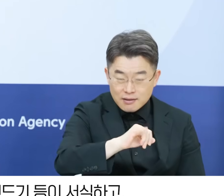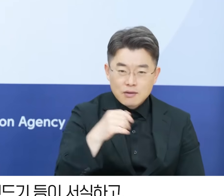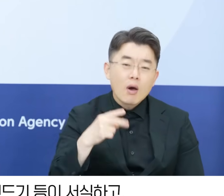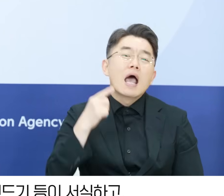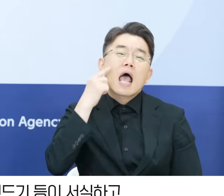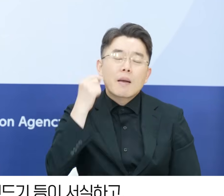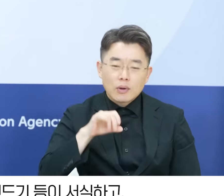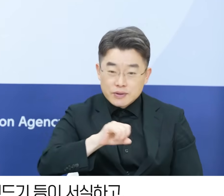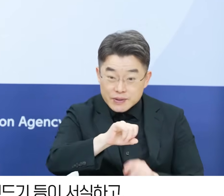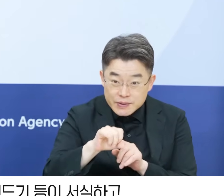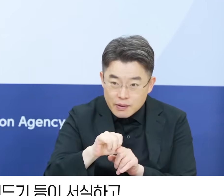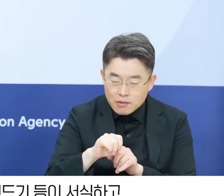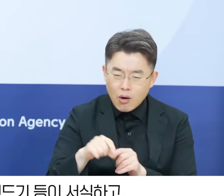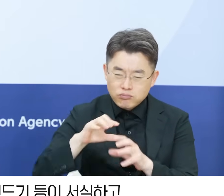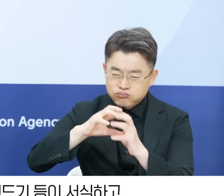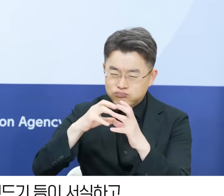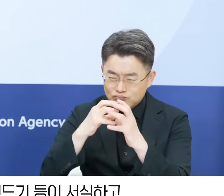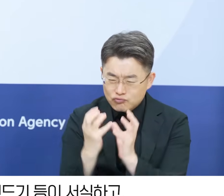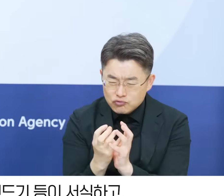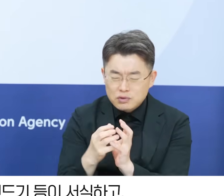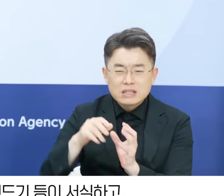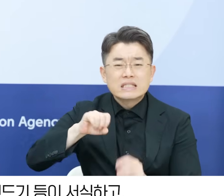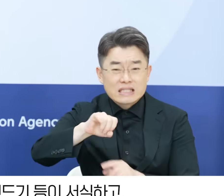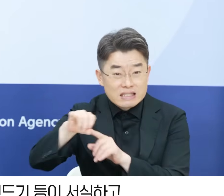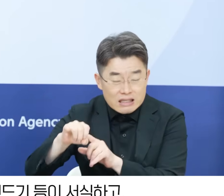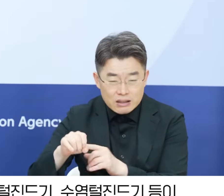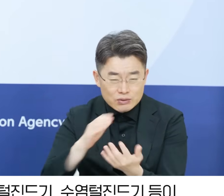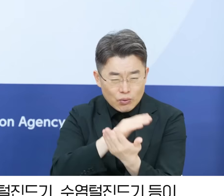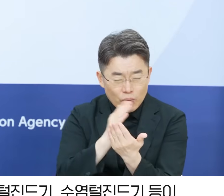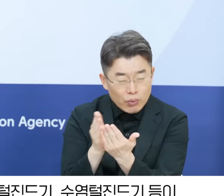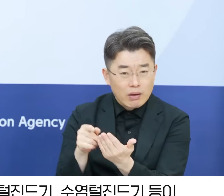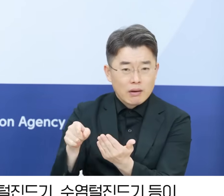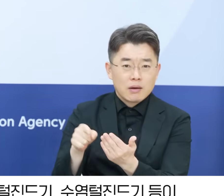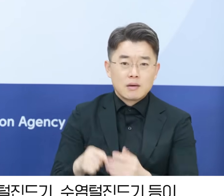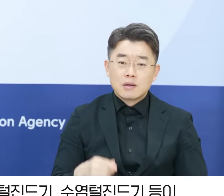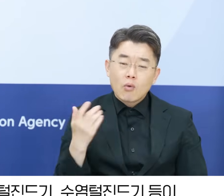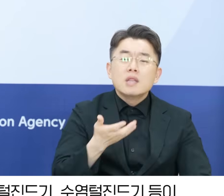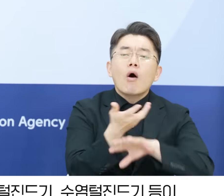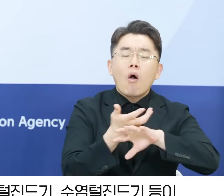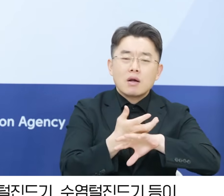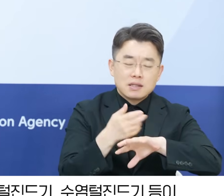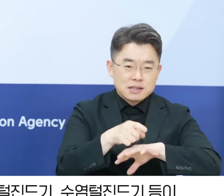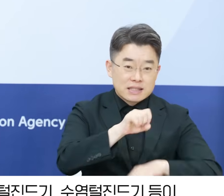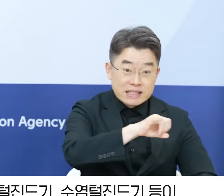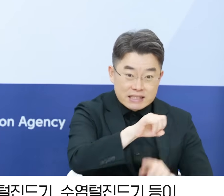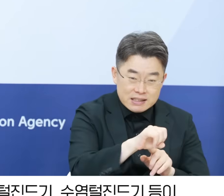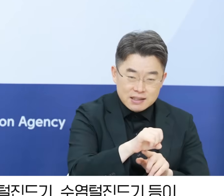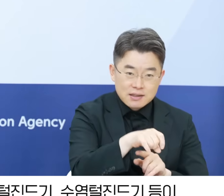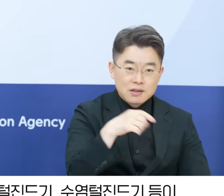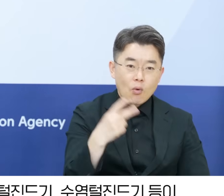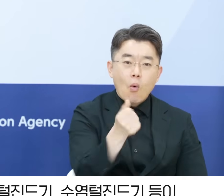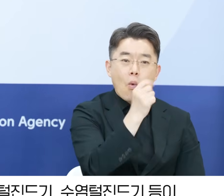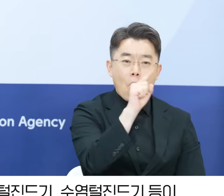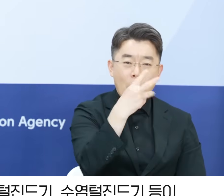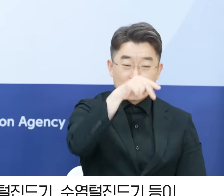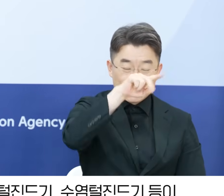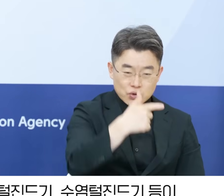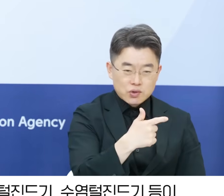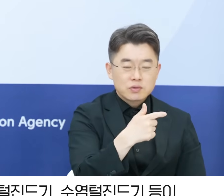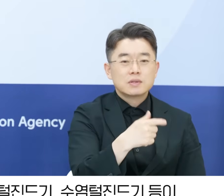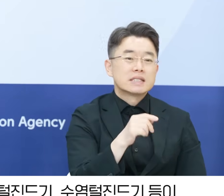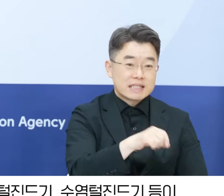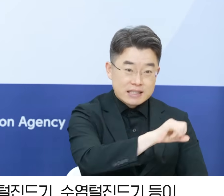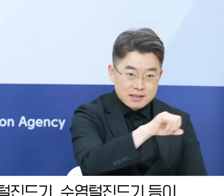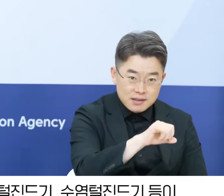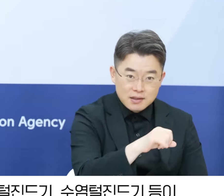일본 참진드기, 뭉뚝 참진드기 등이 서식하고 털진드기는 활순 털진드기, 대입